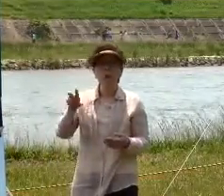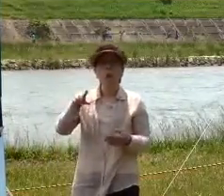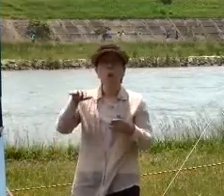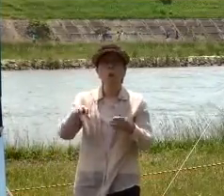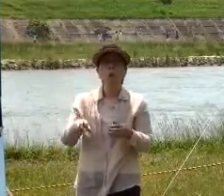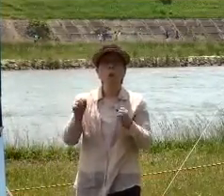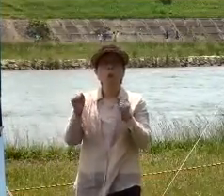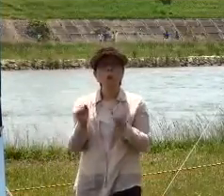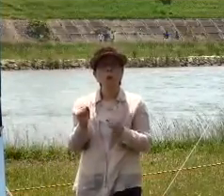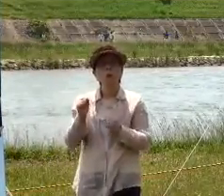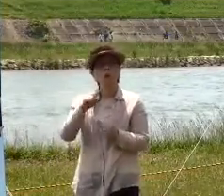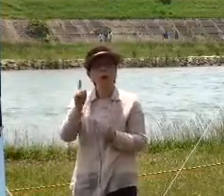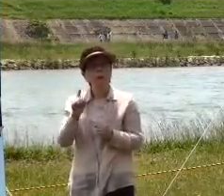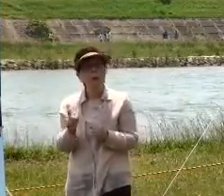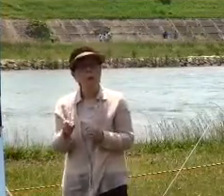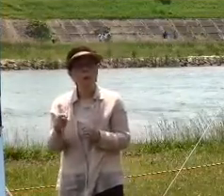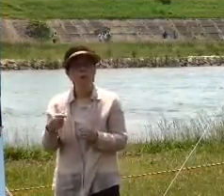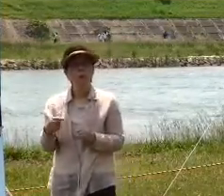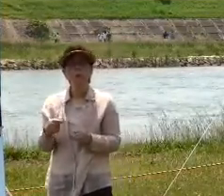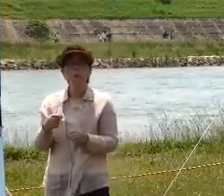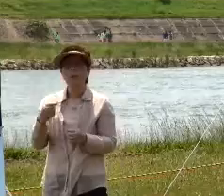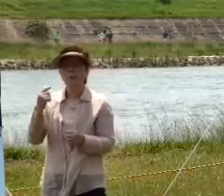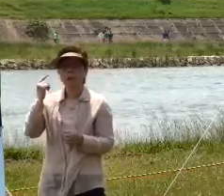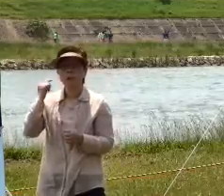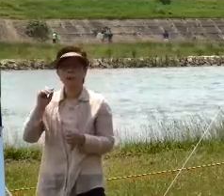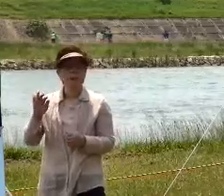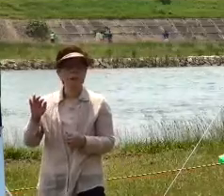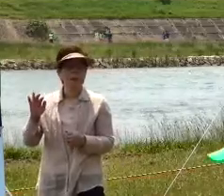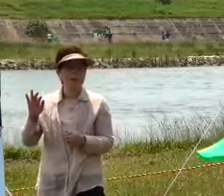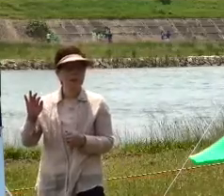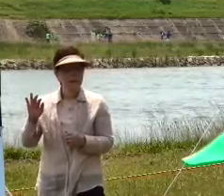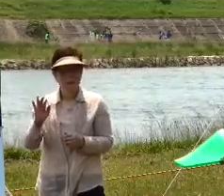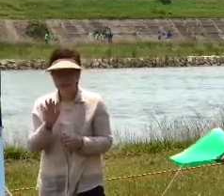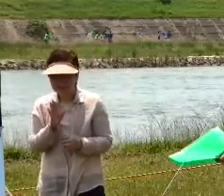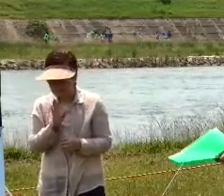思っているかもしれないが、実はそうではない、